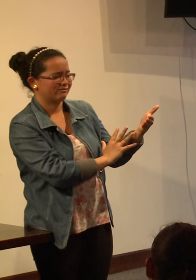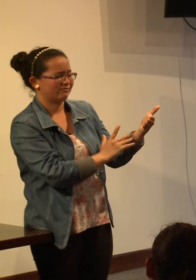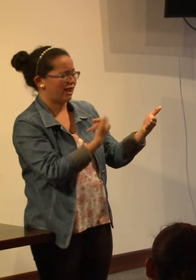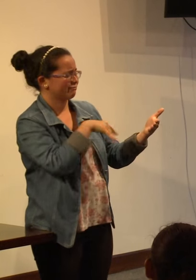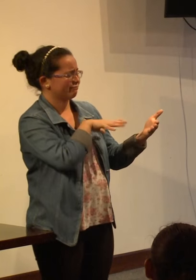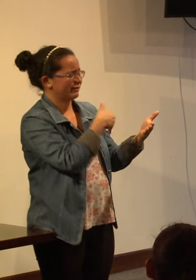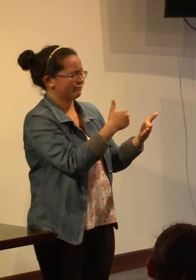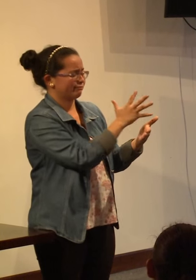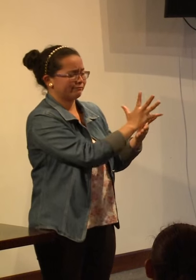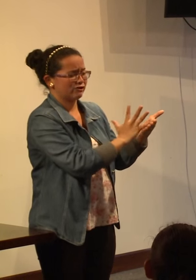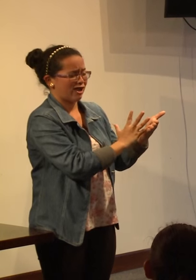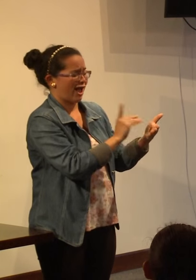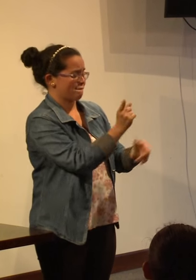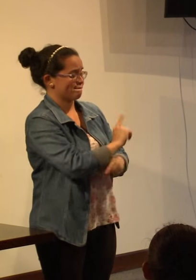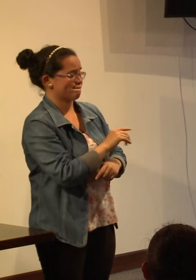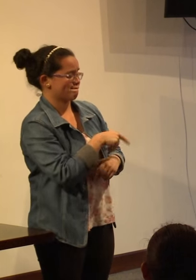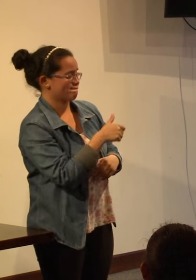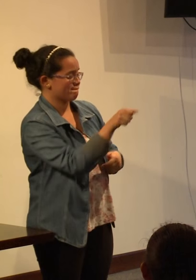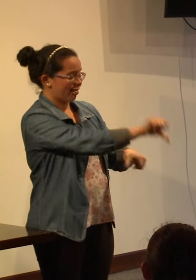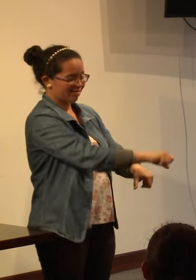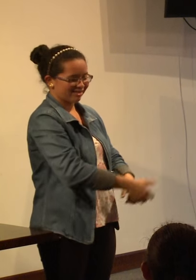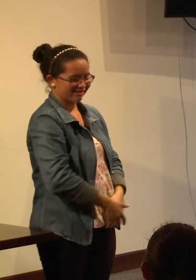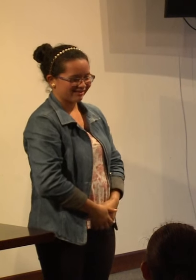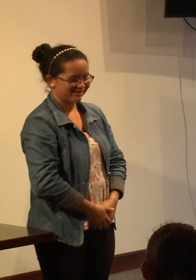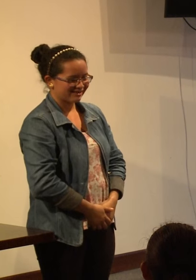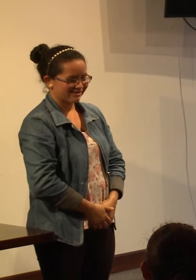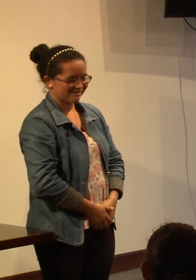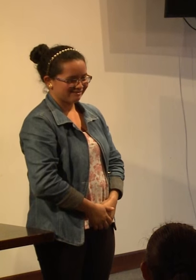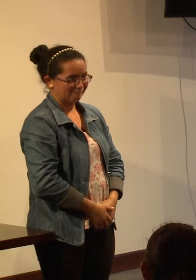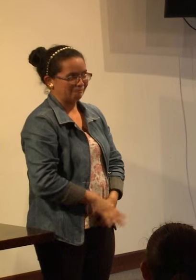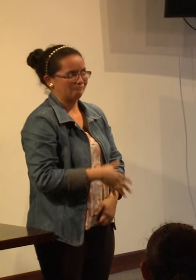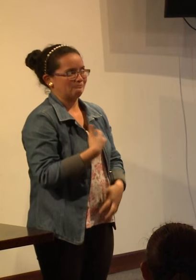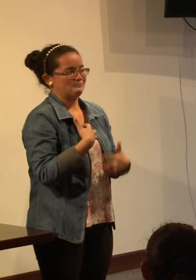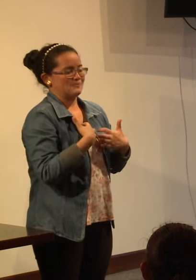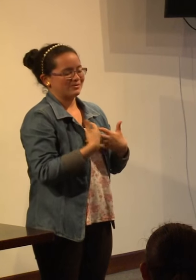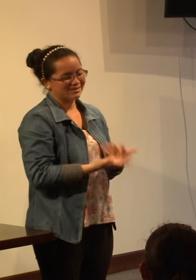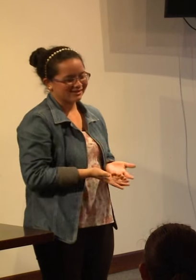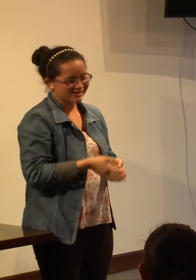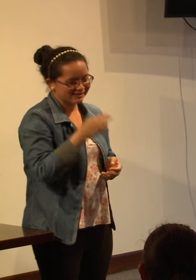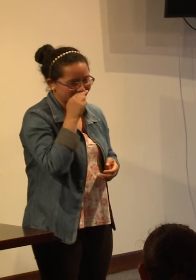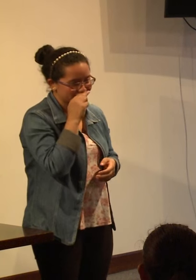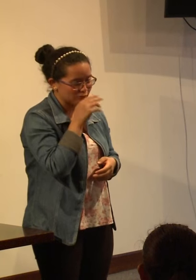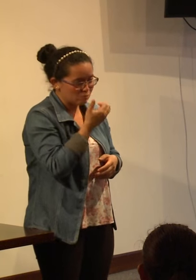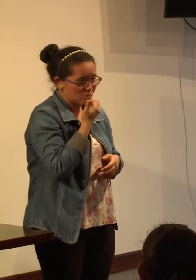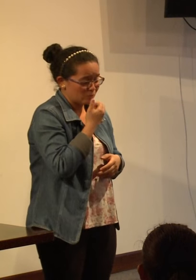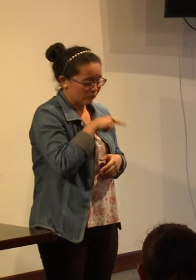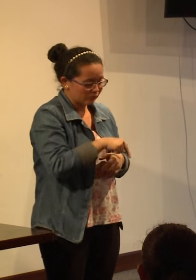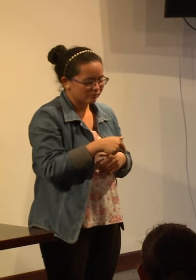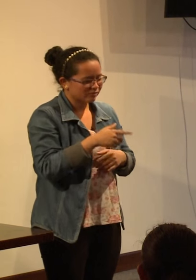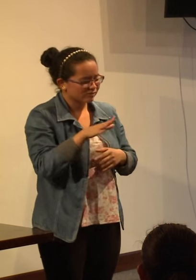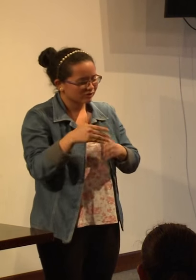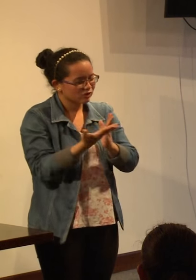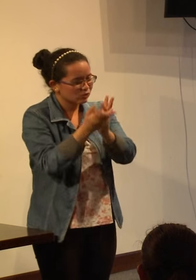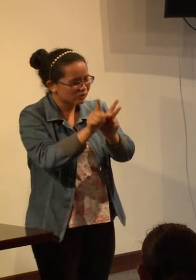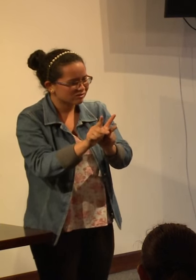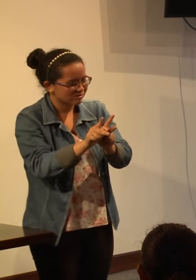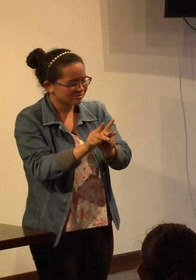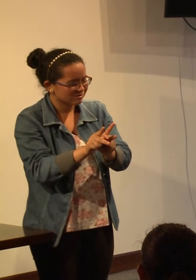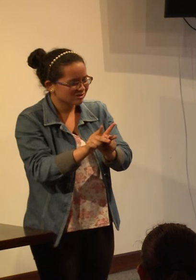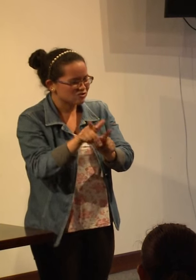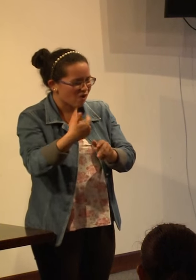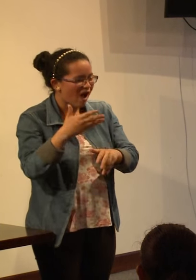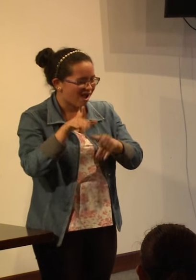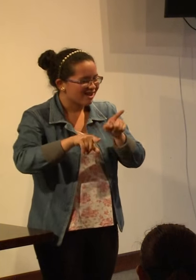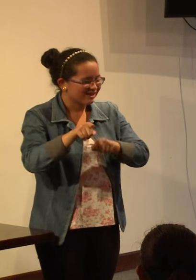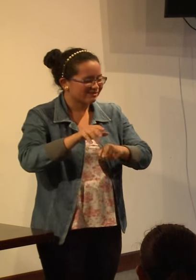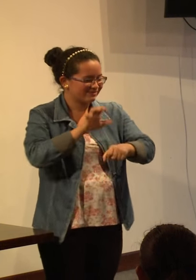la nota y... Yo, por ejemplo, a mis alumnas que son de grados superiores, yo las molesto